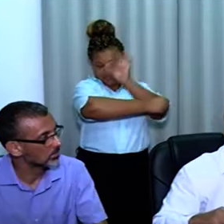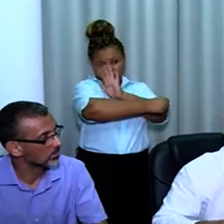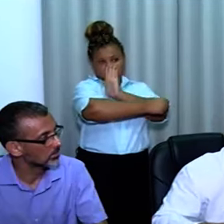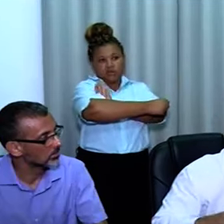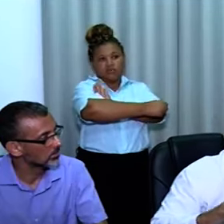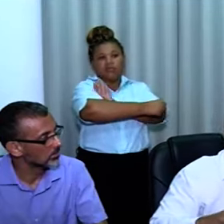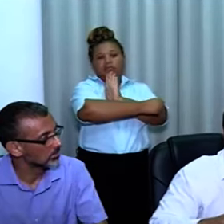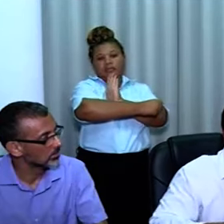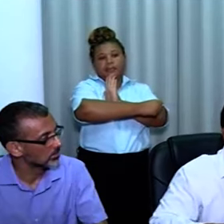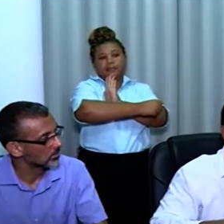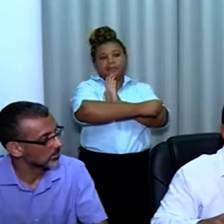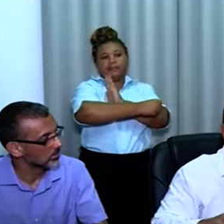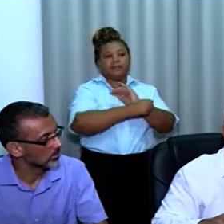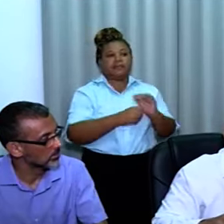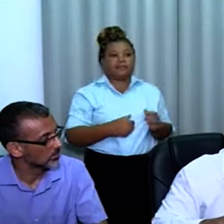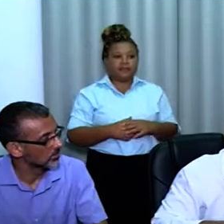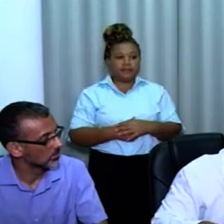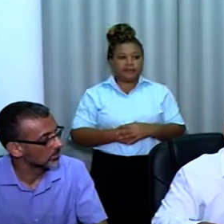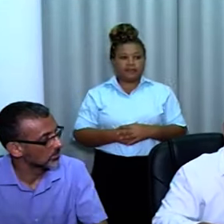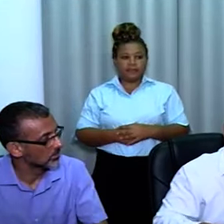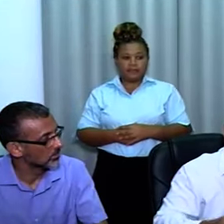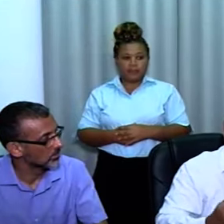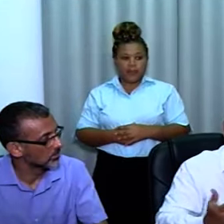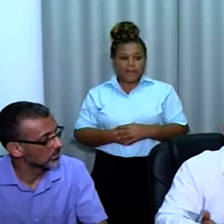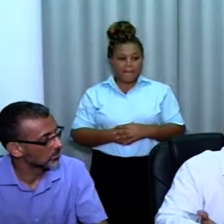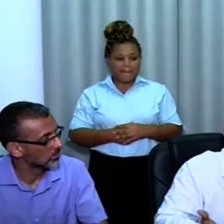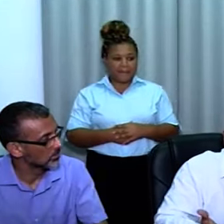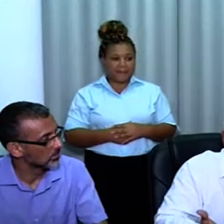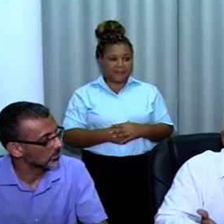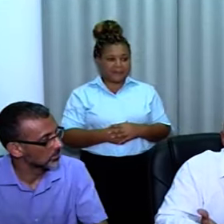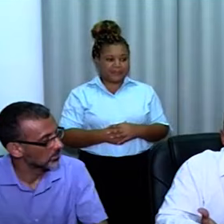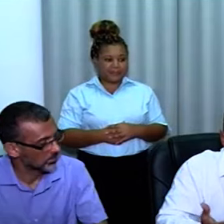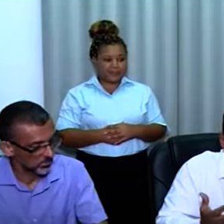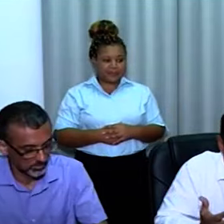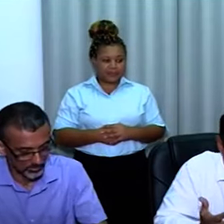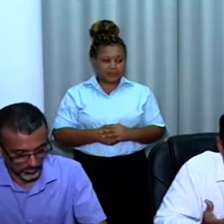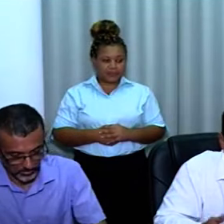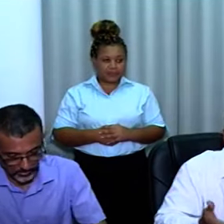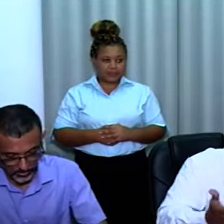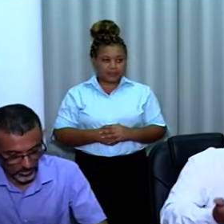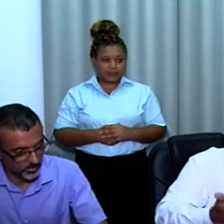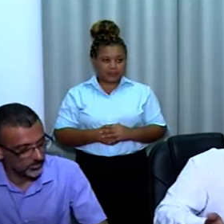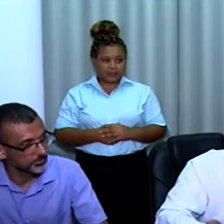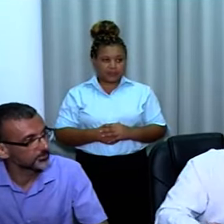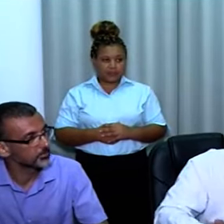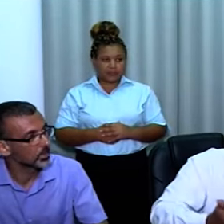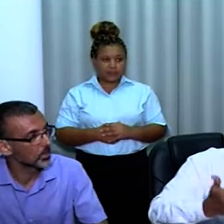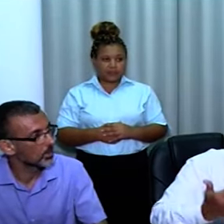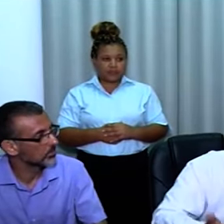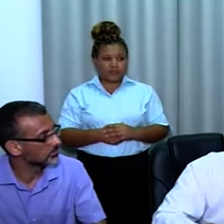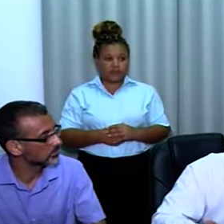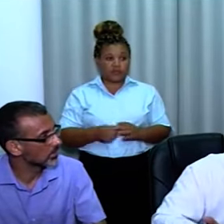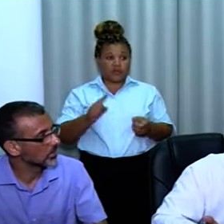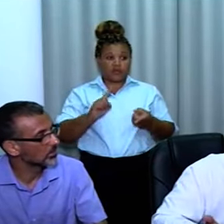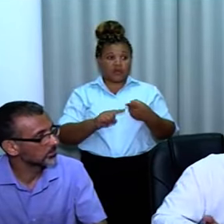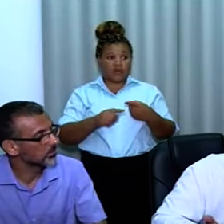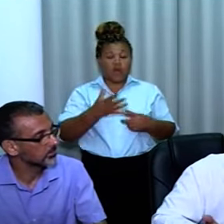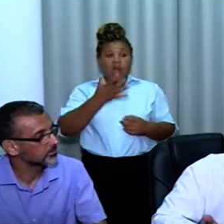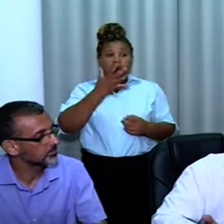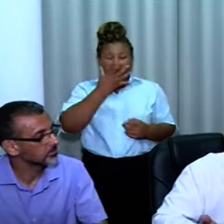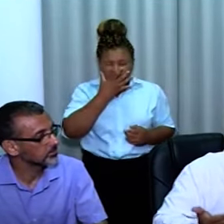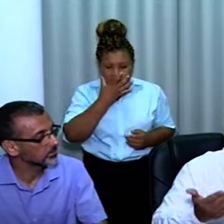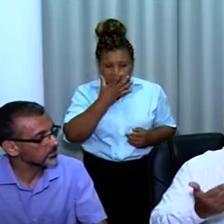Et il est important aussi, le temps qu'on connaît, on fait tout ça, mais pas donner point de mettre Simon. On peut décroiser Simon pour donner point de